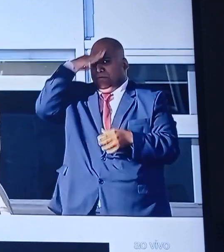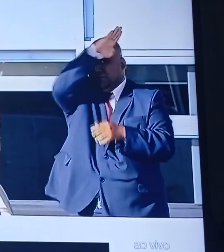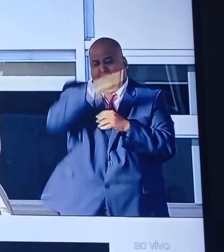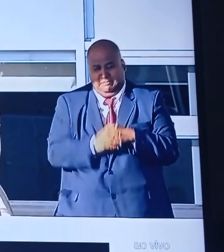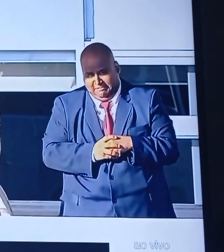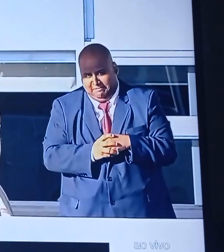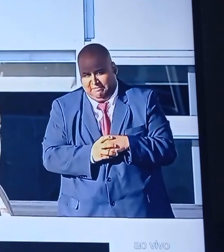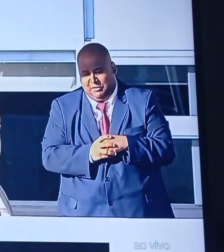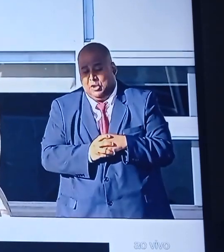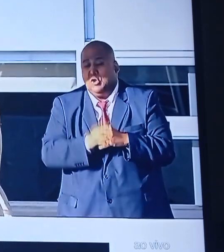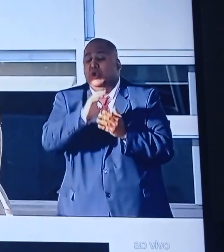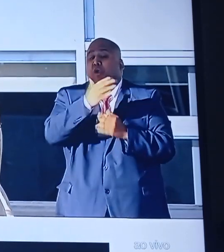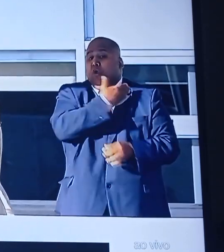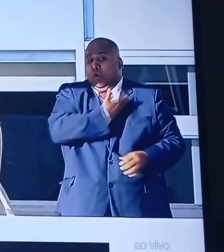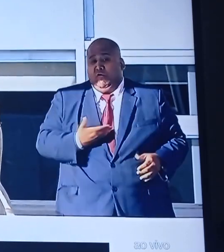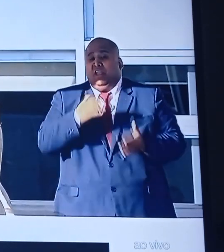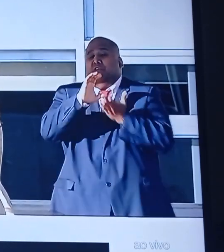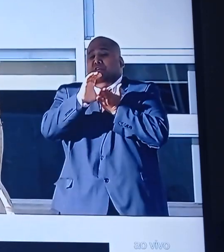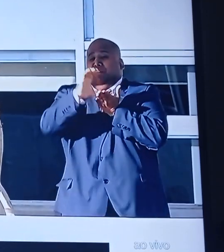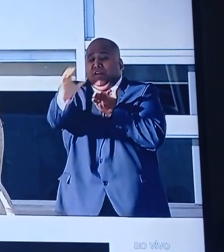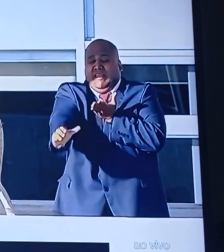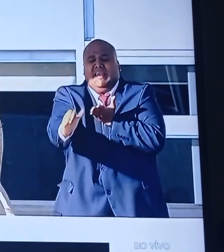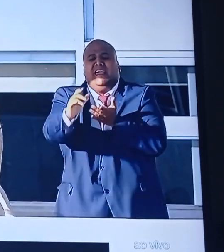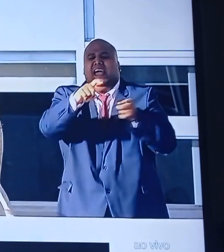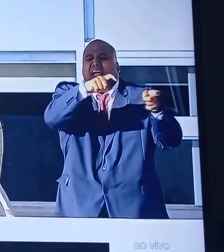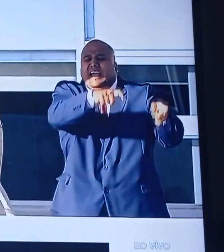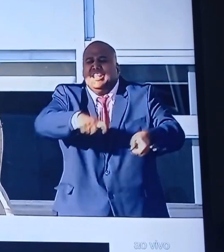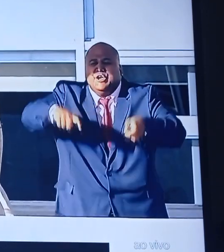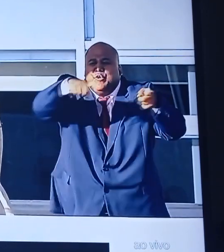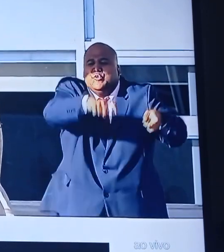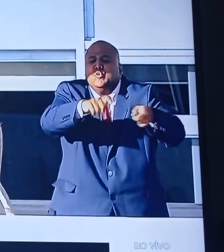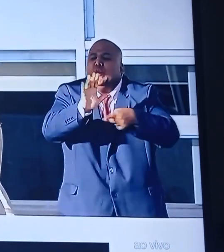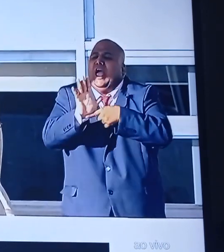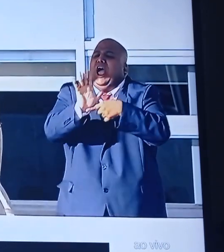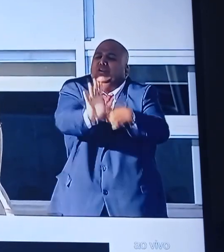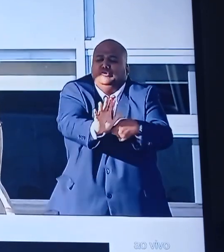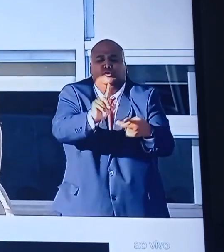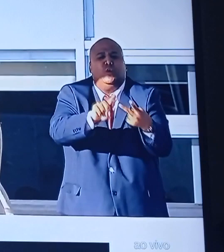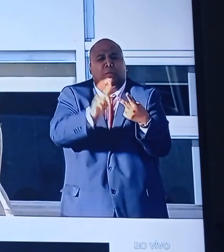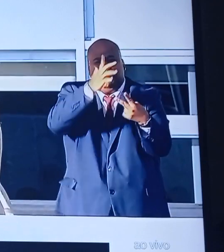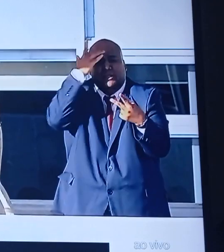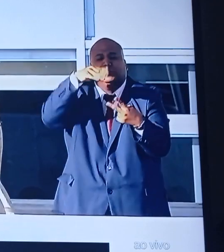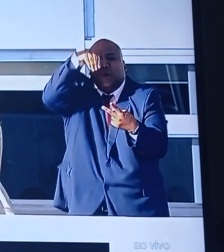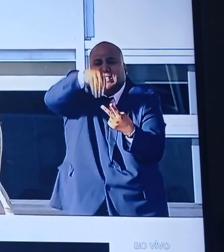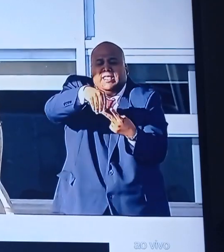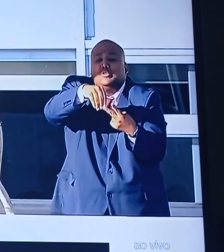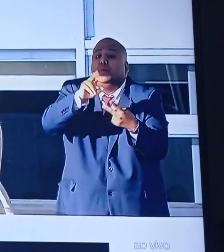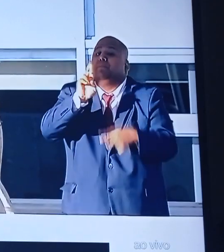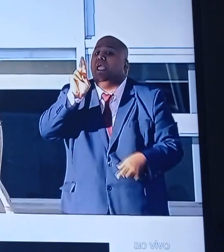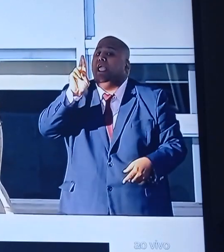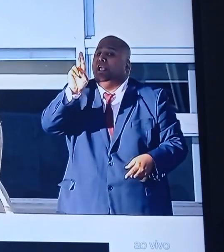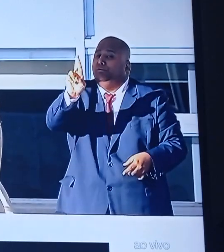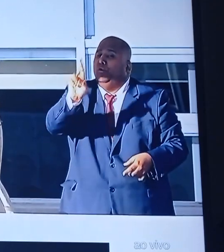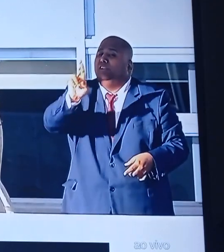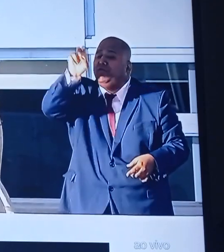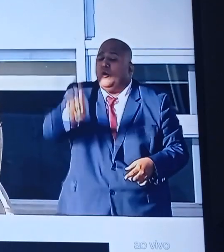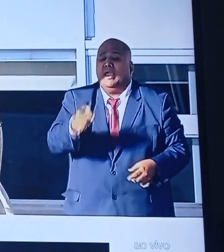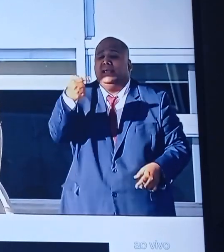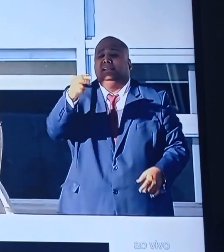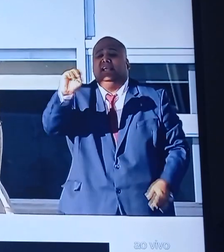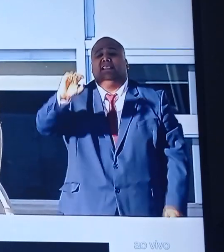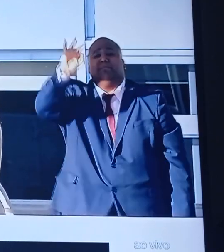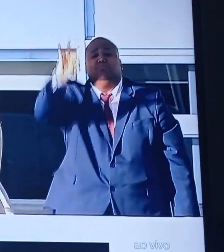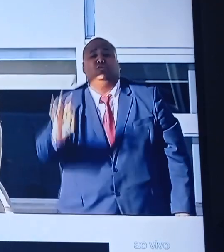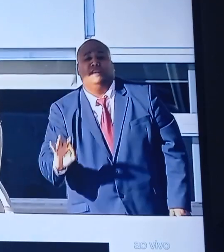governos, investimos na agricultura familiar e nos pequenos e médios agricultores, responsáveis por 70%